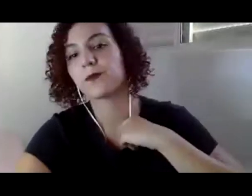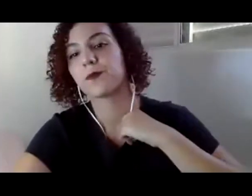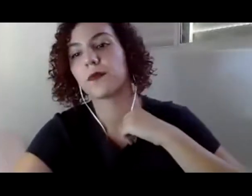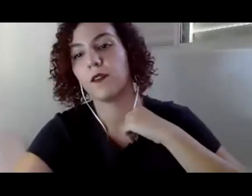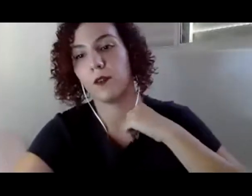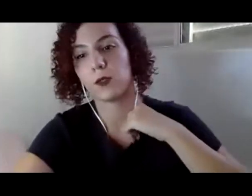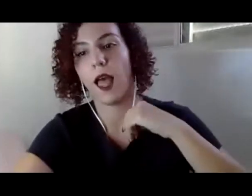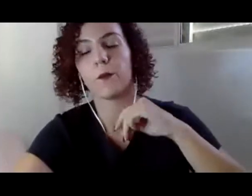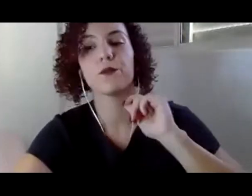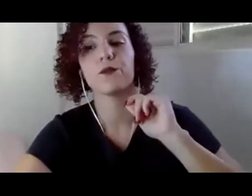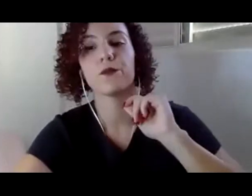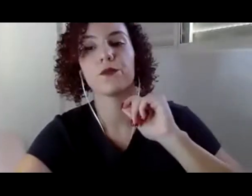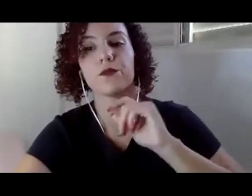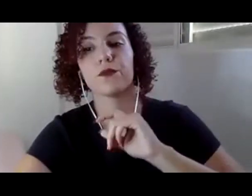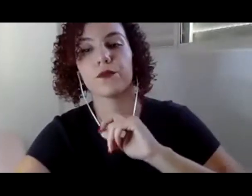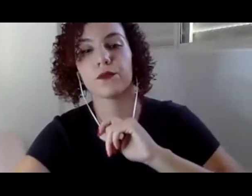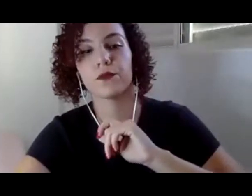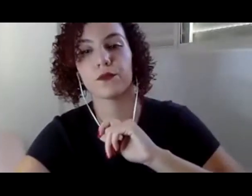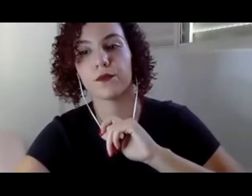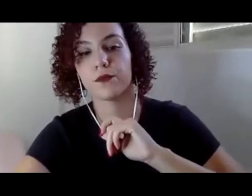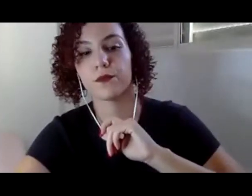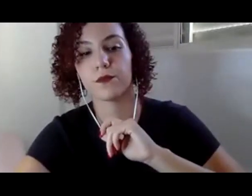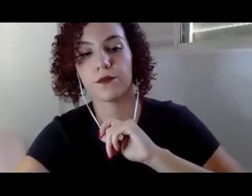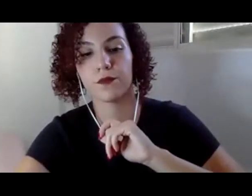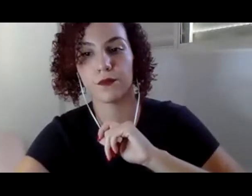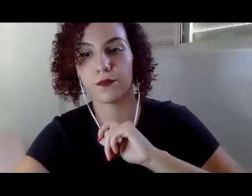mesmo. Vamos lá.